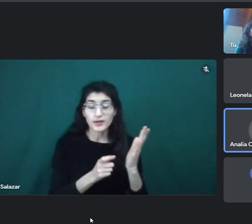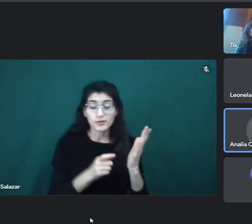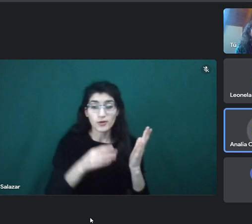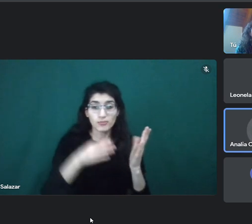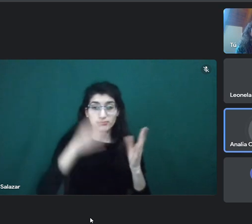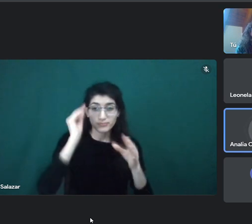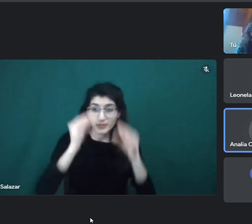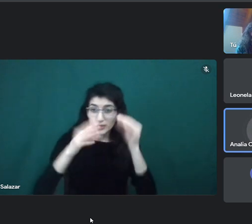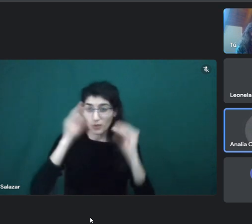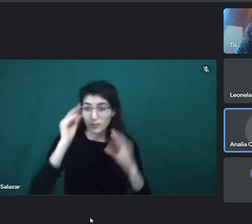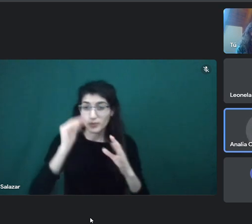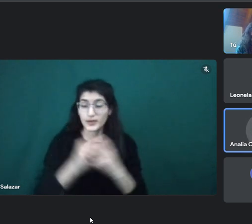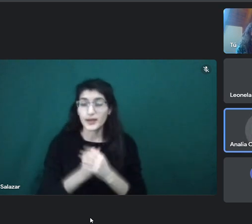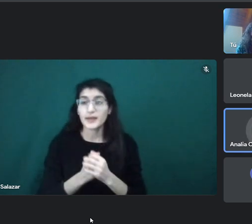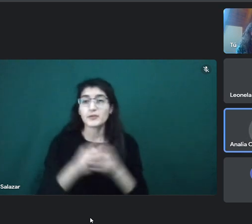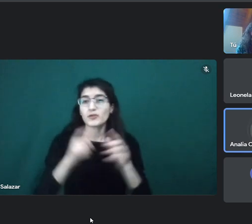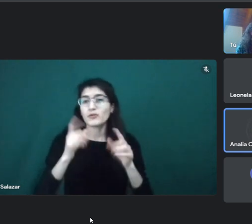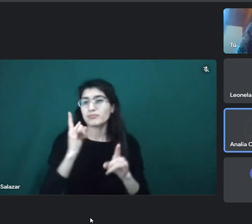Esta frase